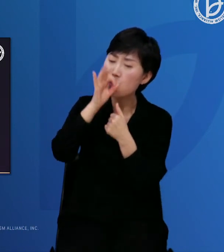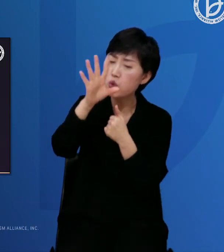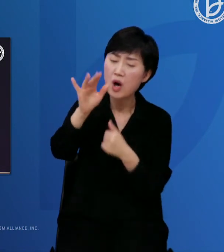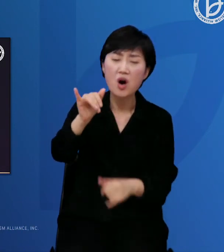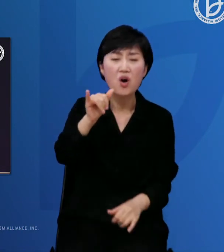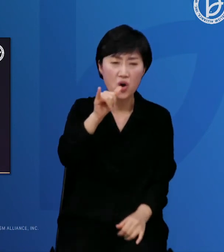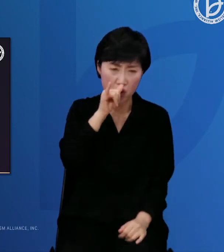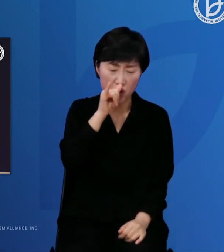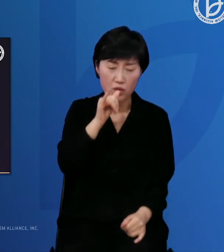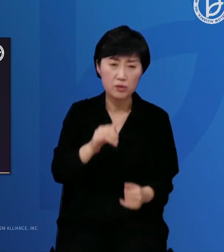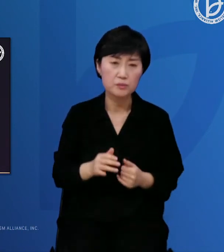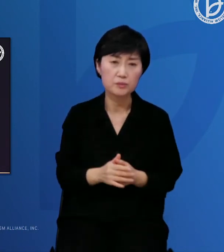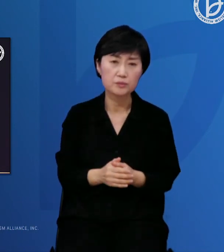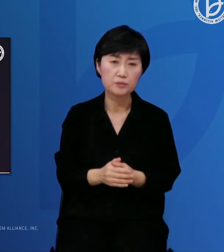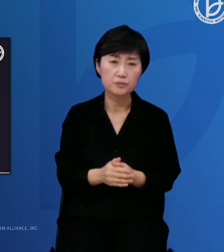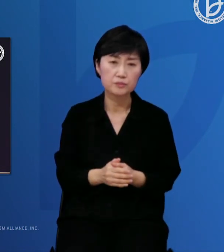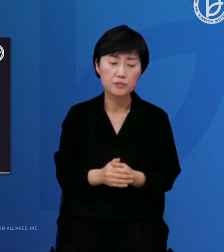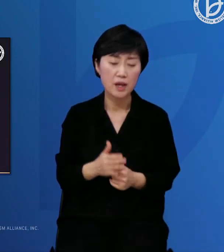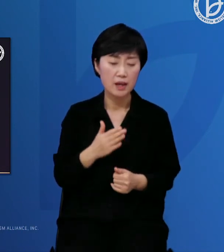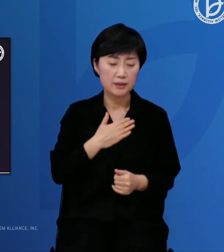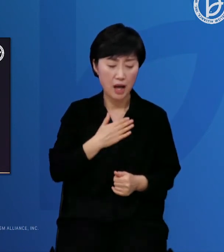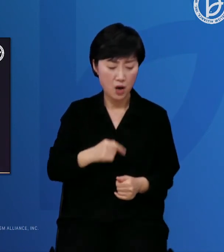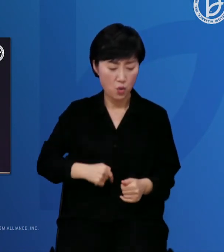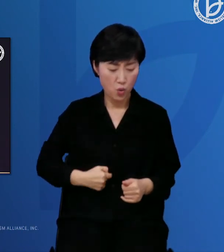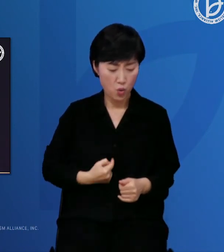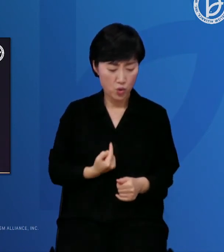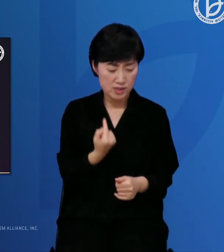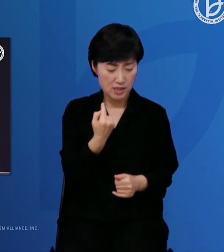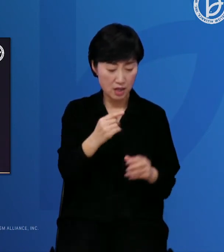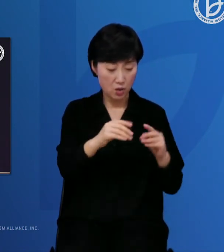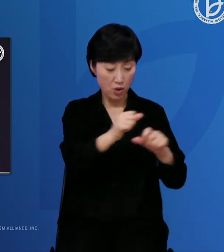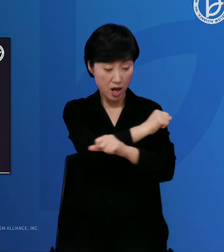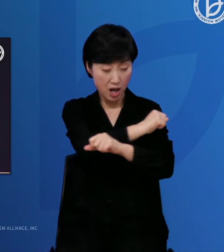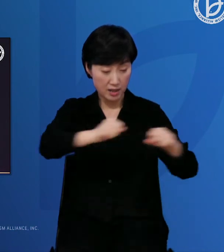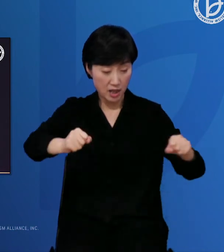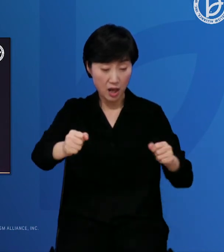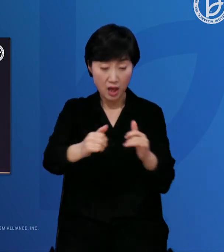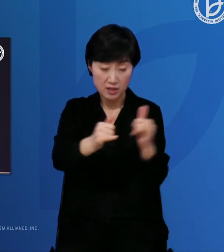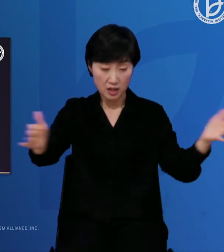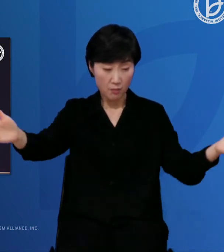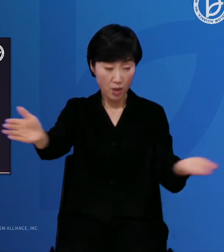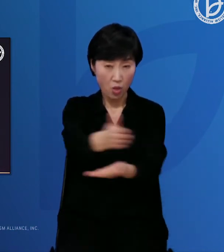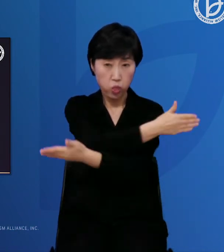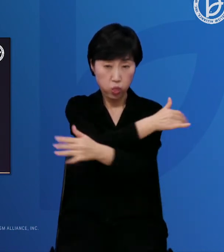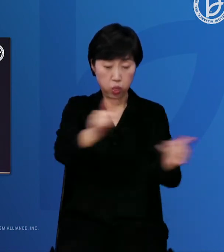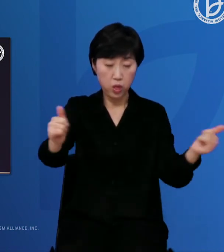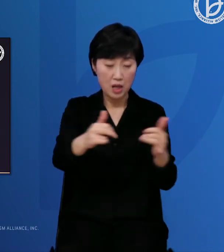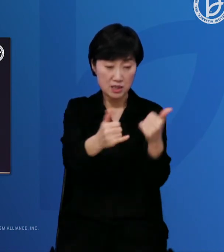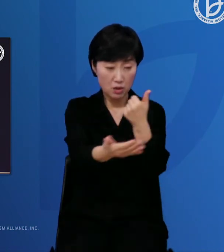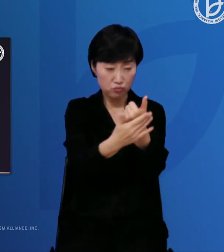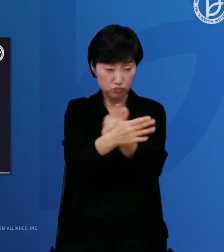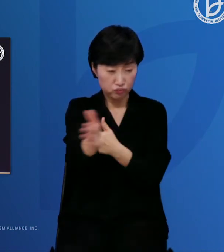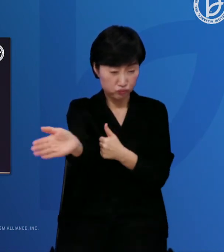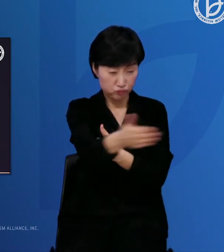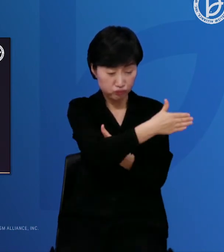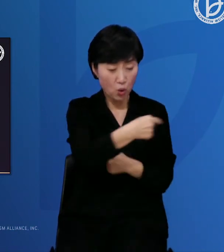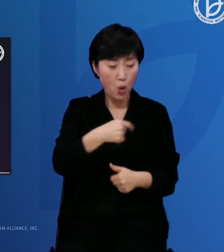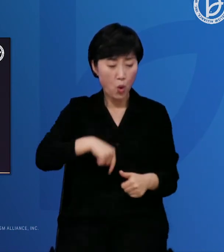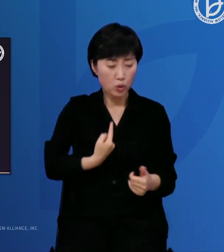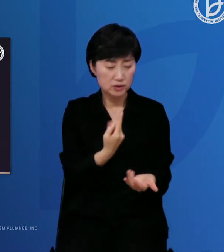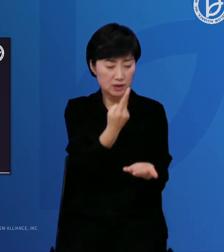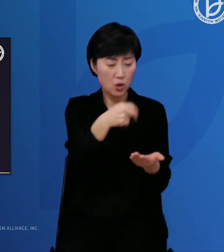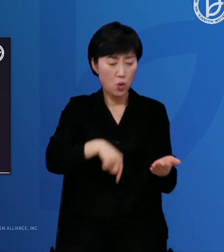can provide for you, things that they 여러분 cannot. 혼자만의 결단의 시간을 가져야 되는 겁니다. You must have that alone time to make that resolution for